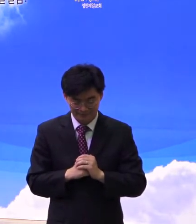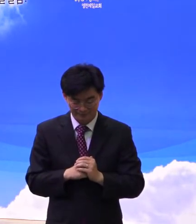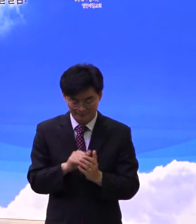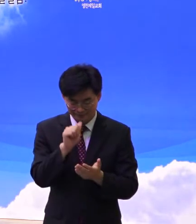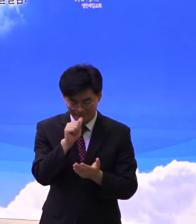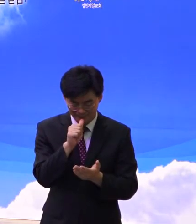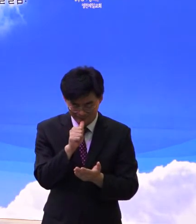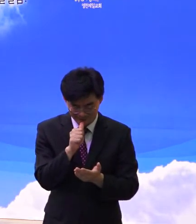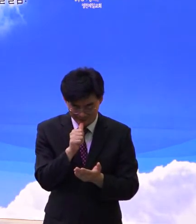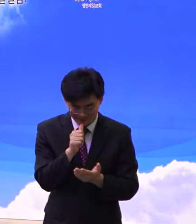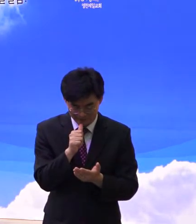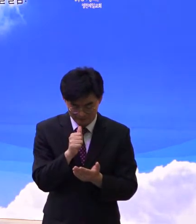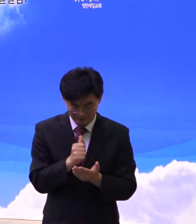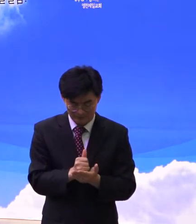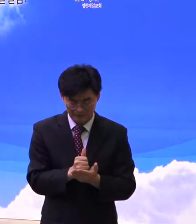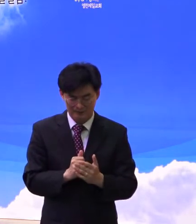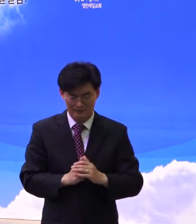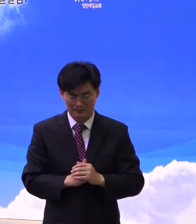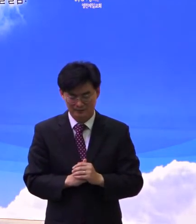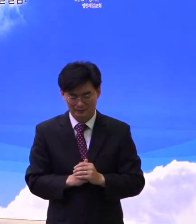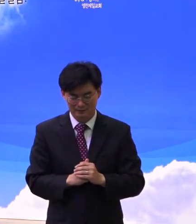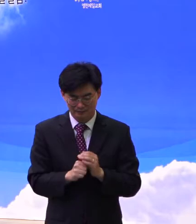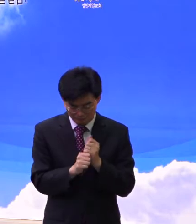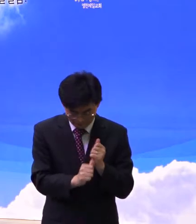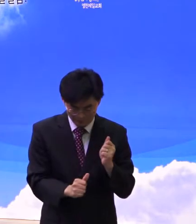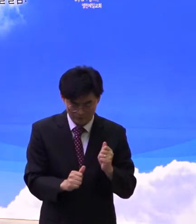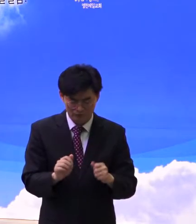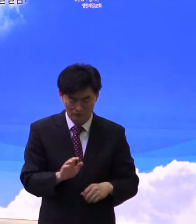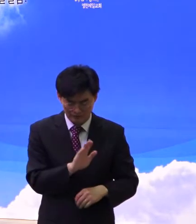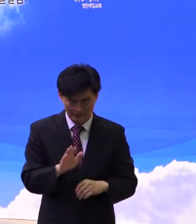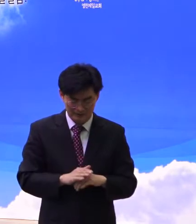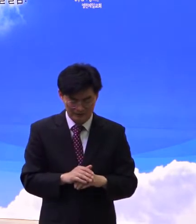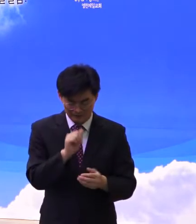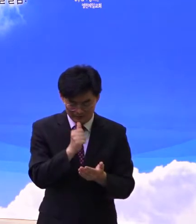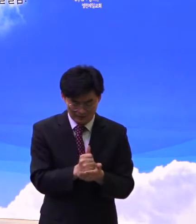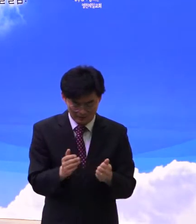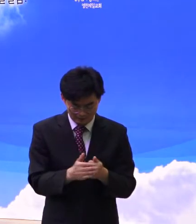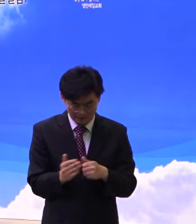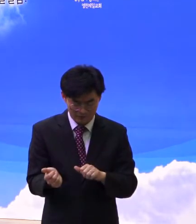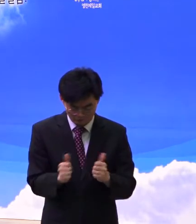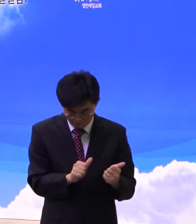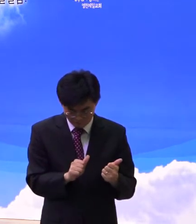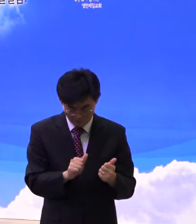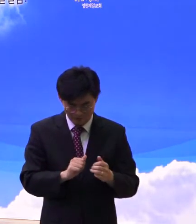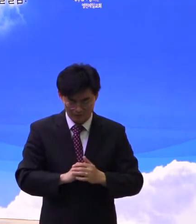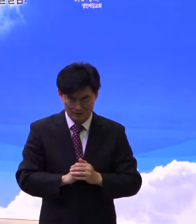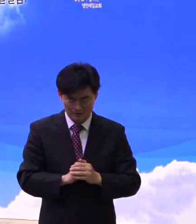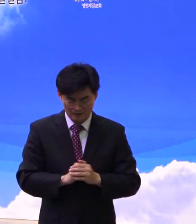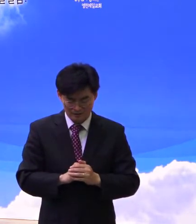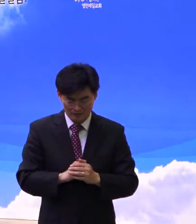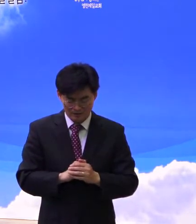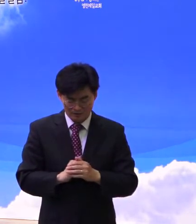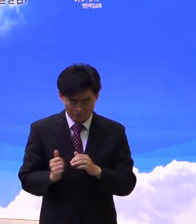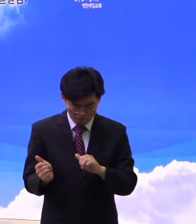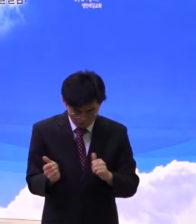죄로 우리의 눈이 어두워지고 죄로 인해서, 사망의 권세로 인해서 죽은